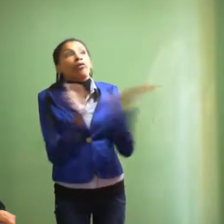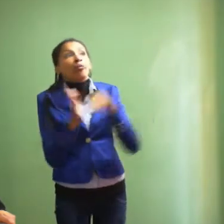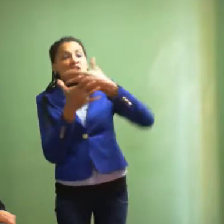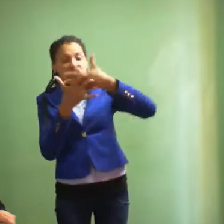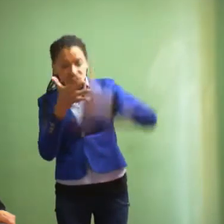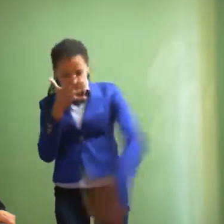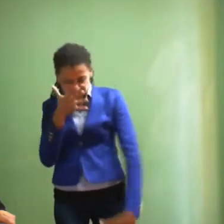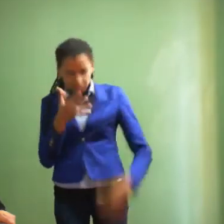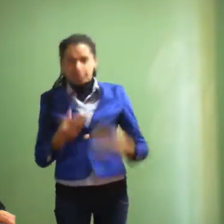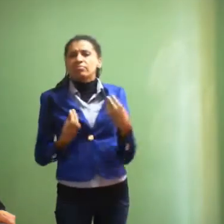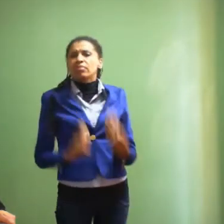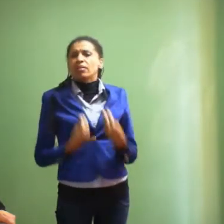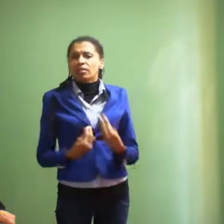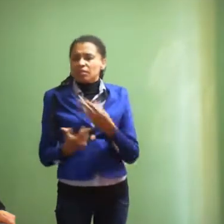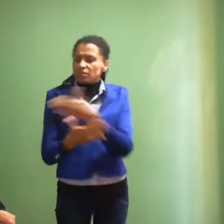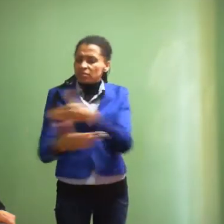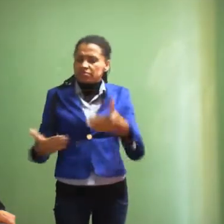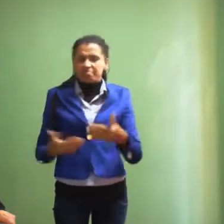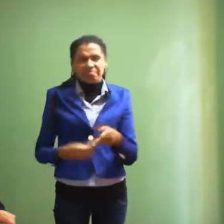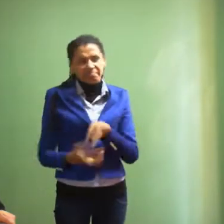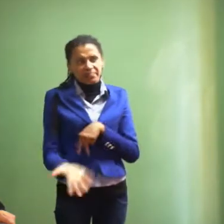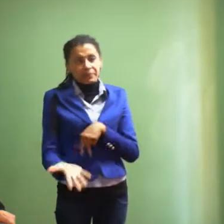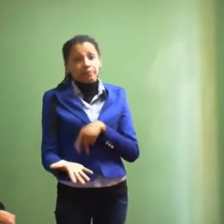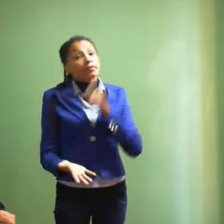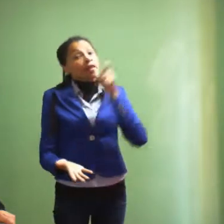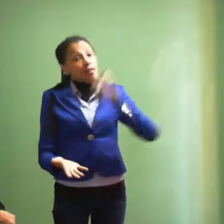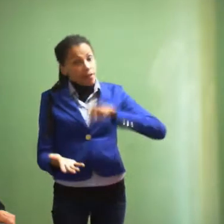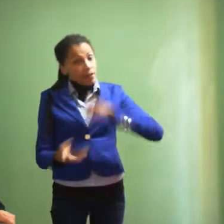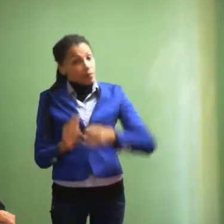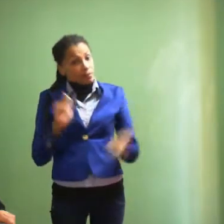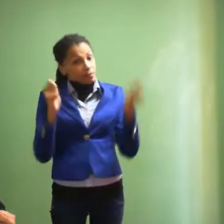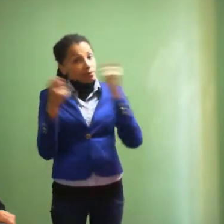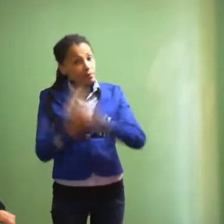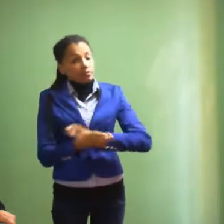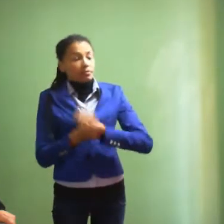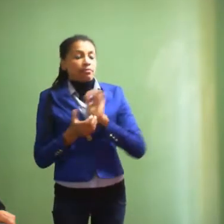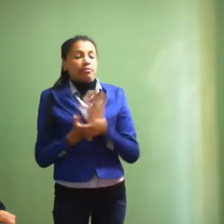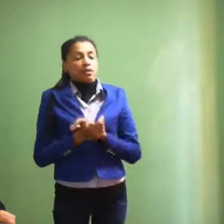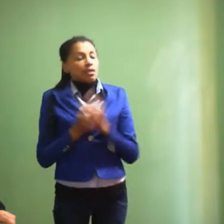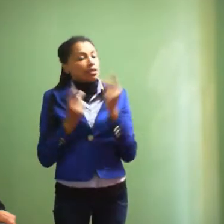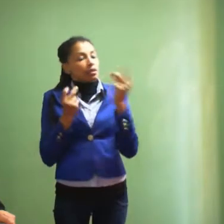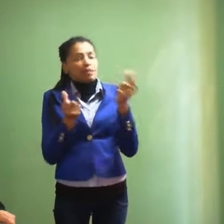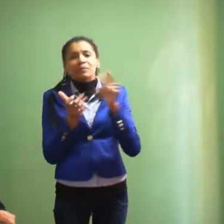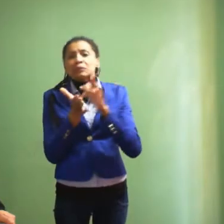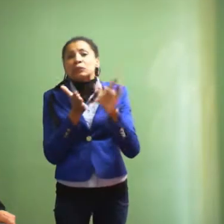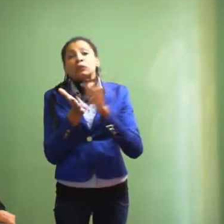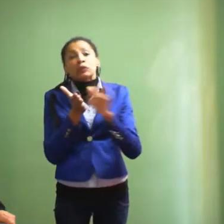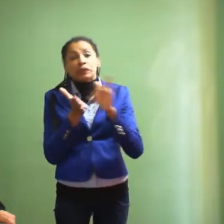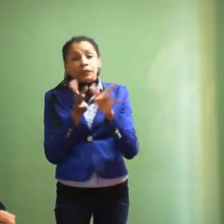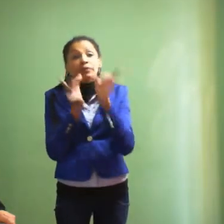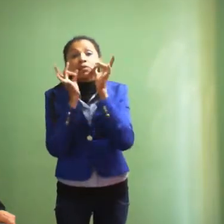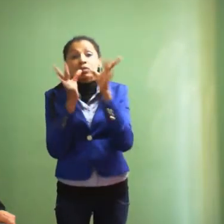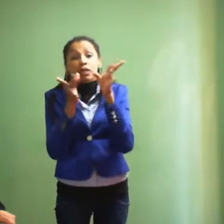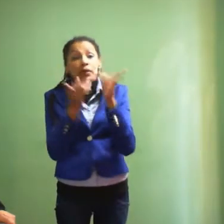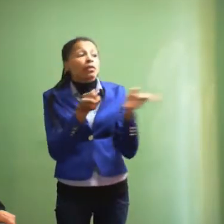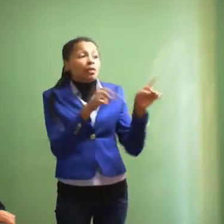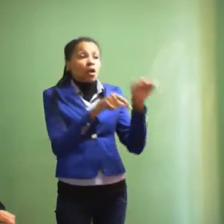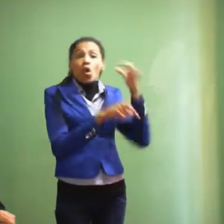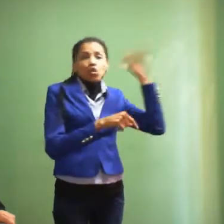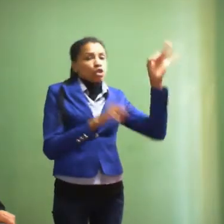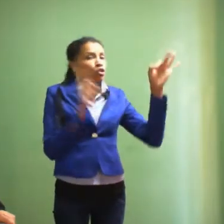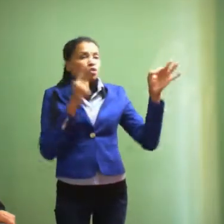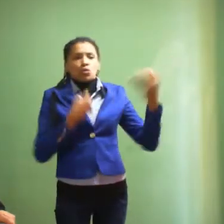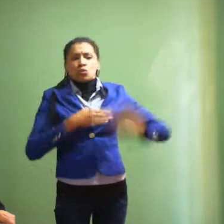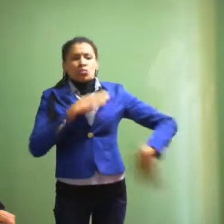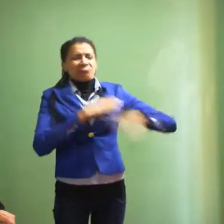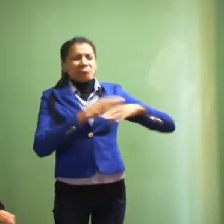cosas repetitivas que no tengan sentido para ellos. Eso tenemos que ajustarlo cuanto antes, porque está siendo grave tanto para los oyentes como